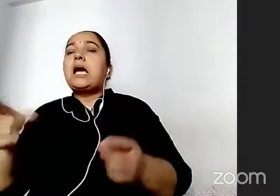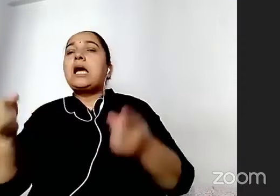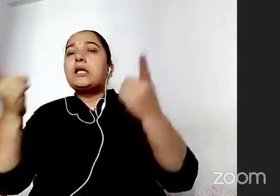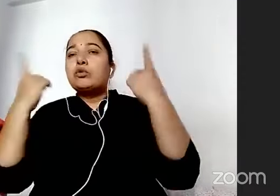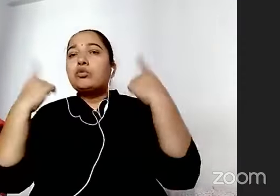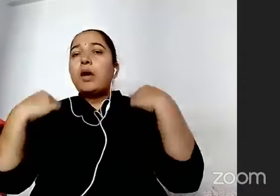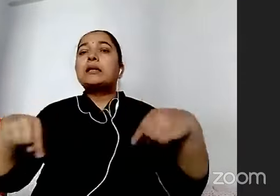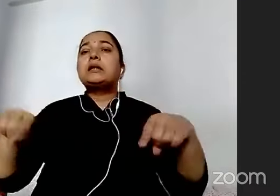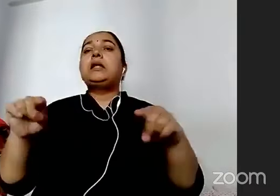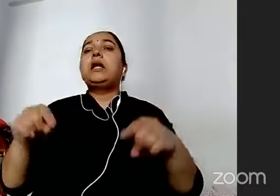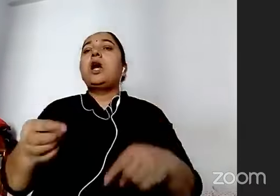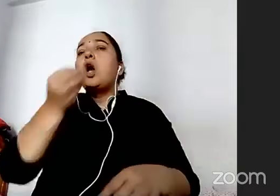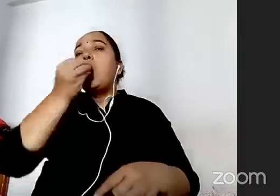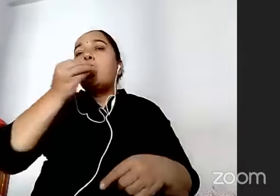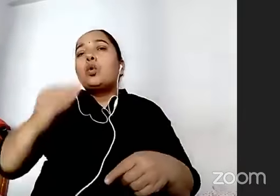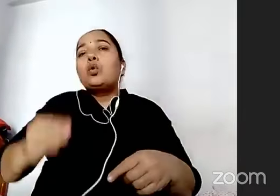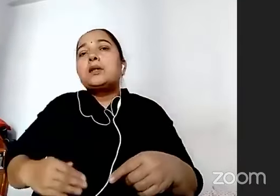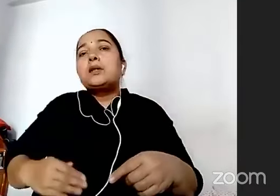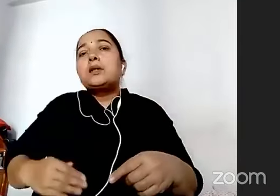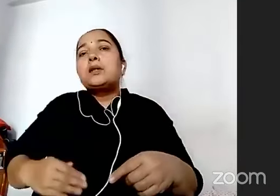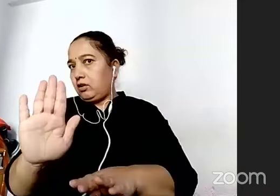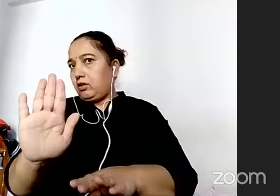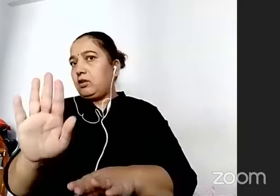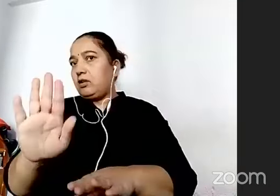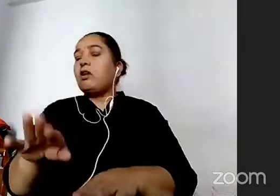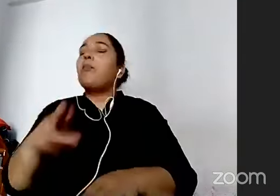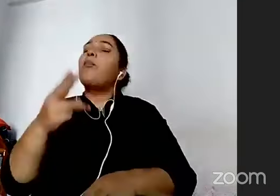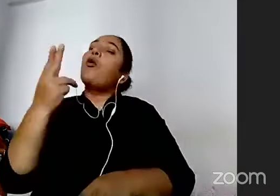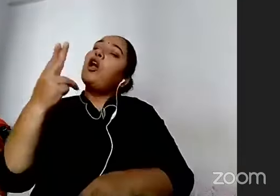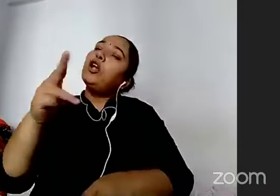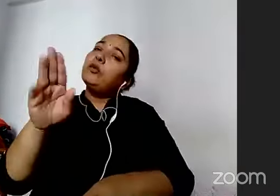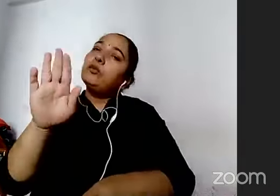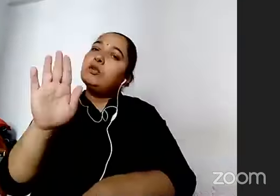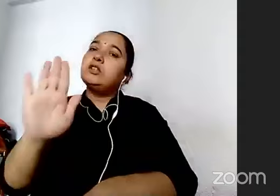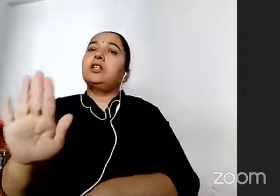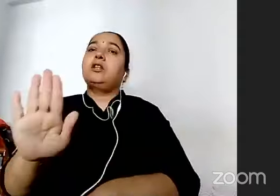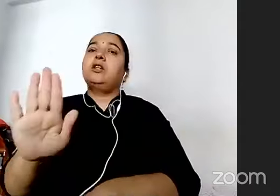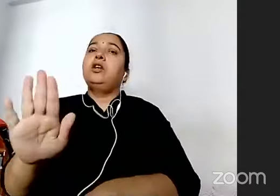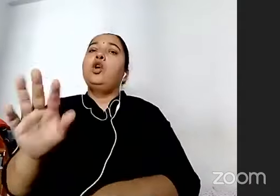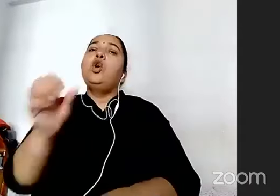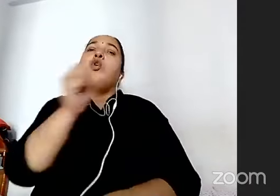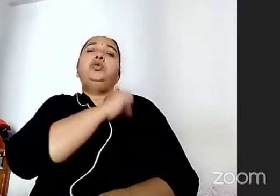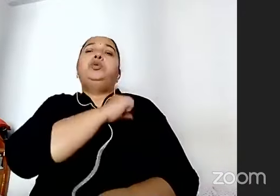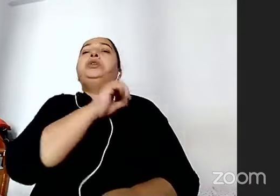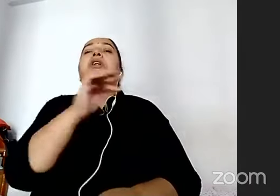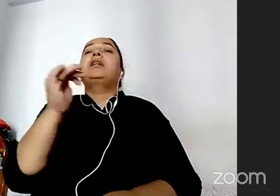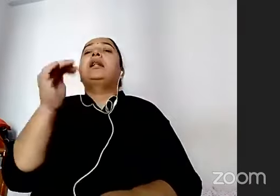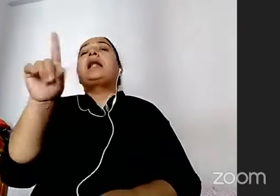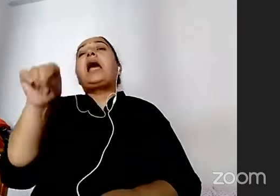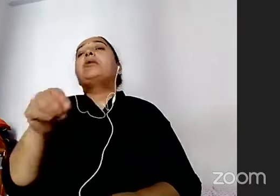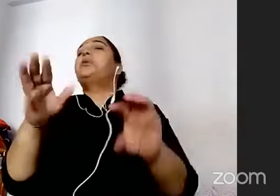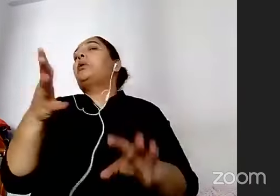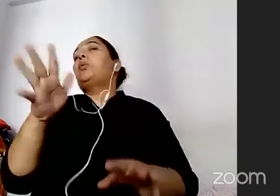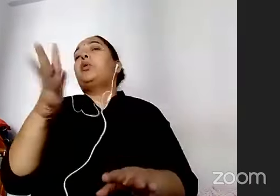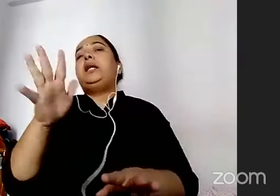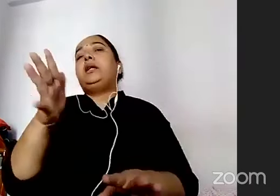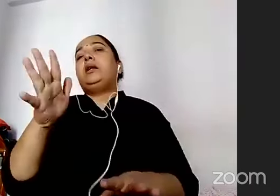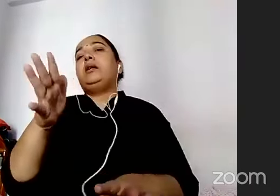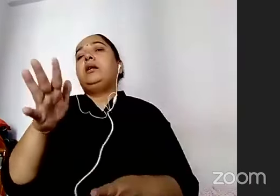र भइरहेको छ अझै पनि चाहिँ हाम्रो लागि त्यो महत्त्वपूर्ण छ तर हामी के यही भन्दै चाहिँ बस्ने हो त